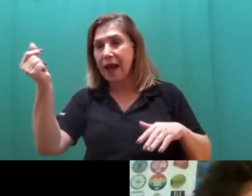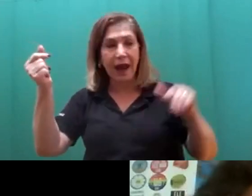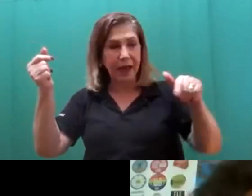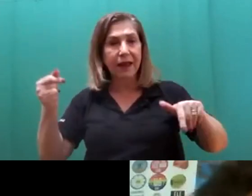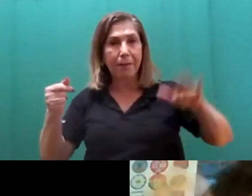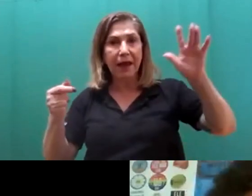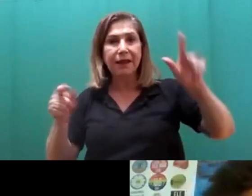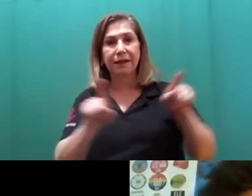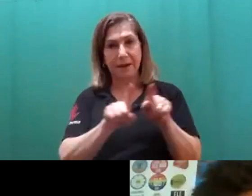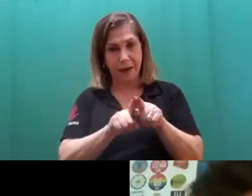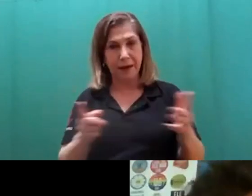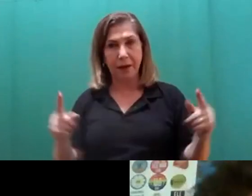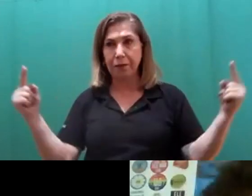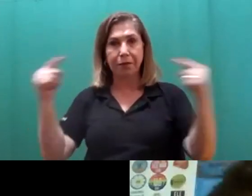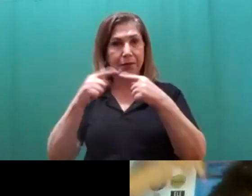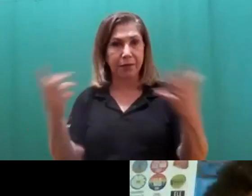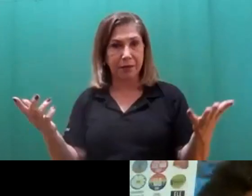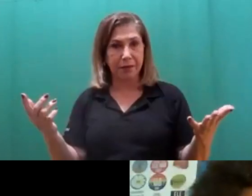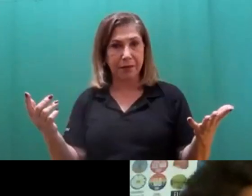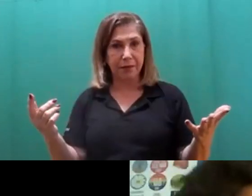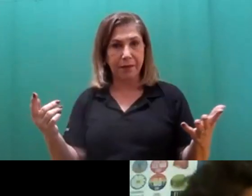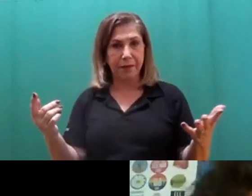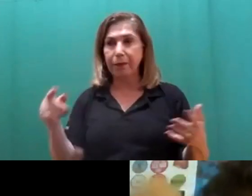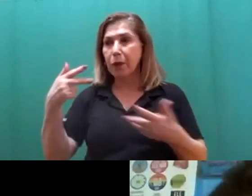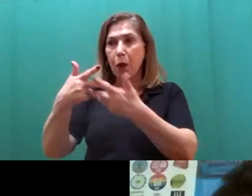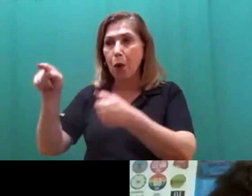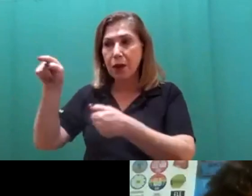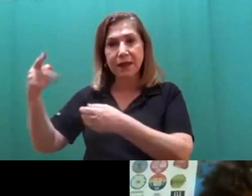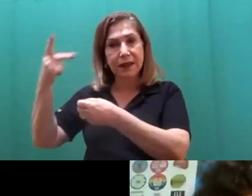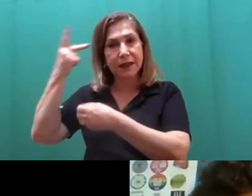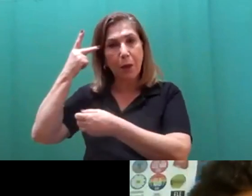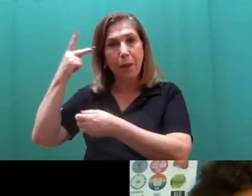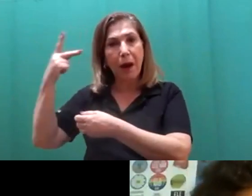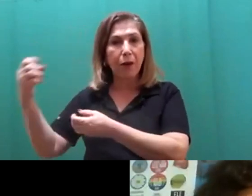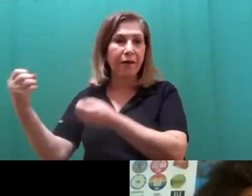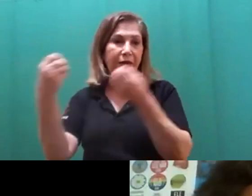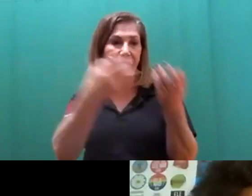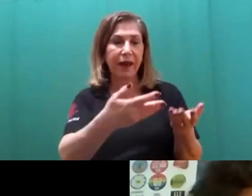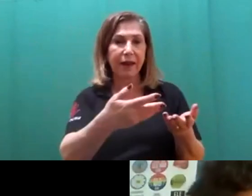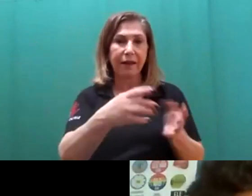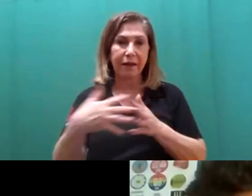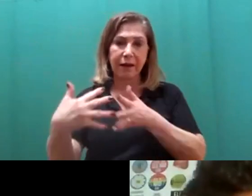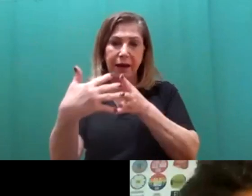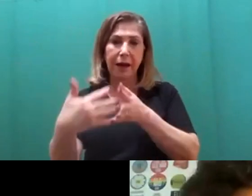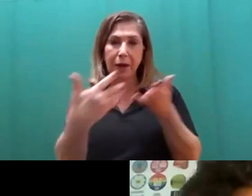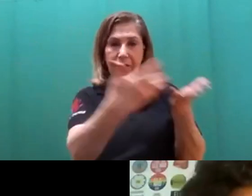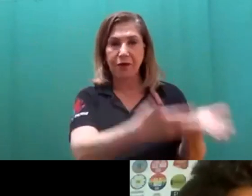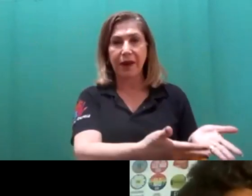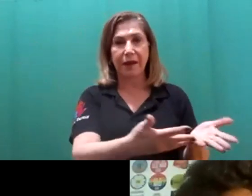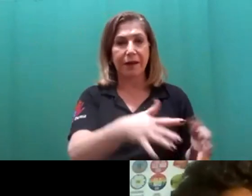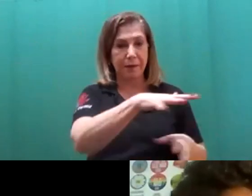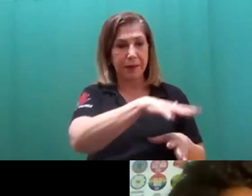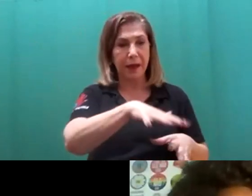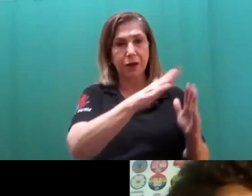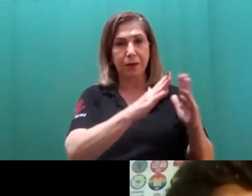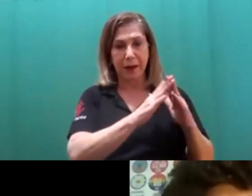E o abastecimento também depende de lá. Muita coisa vem de São Paulo para o meu território, mesmo que o meu território tenha